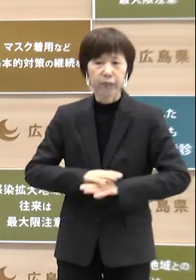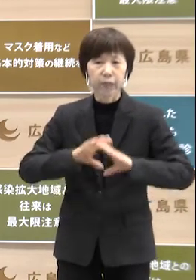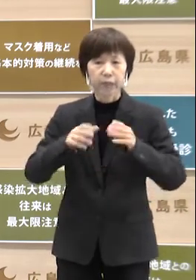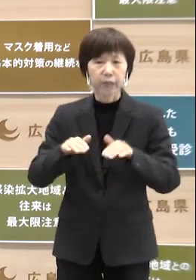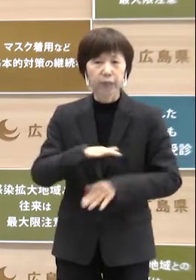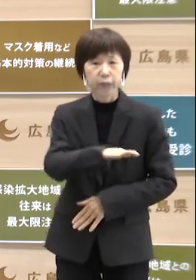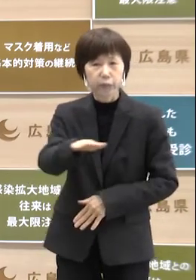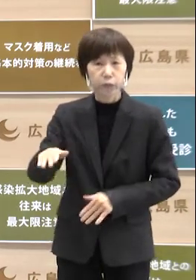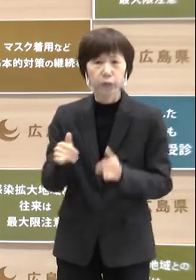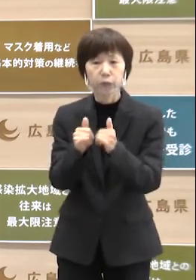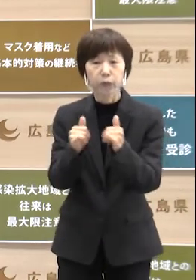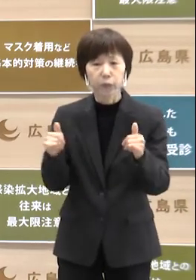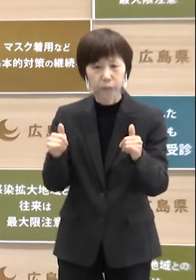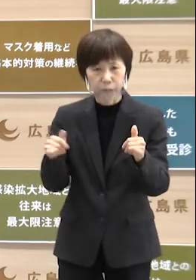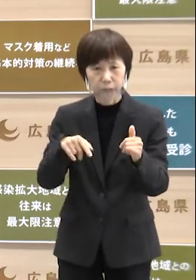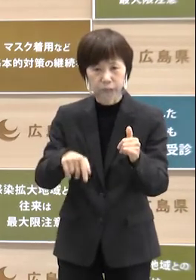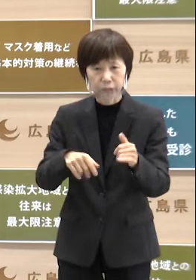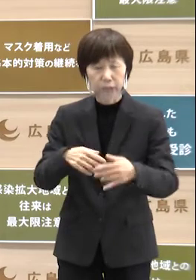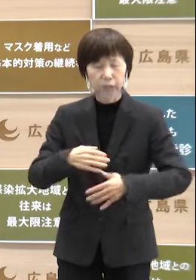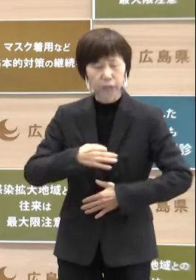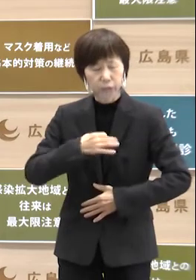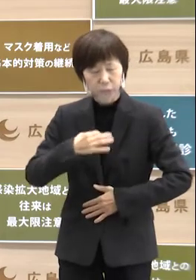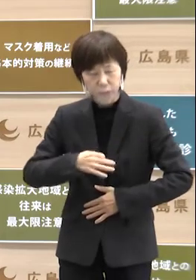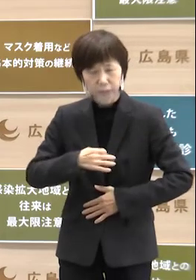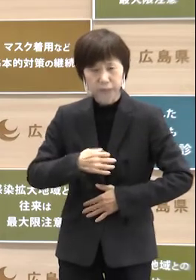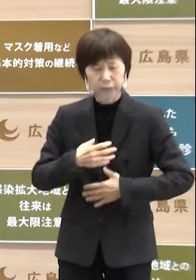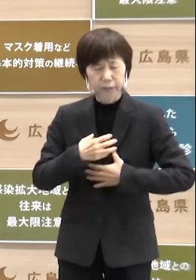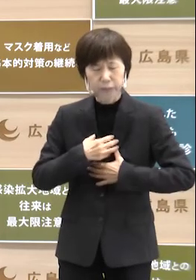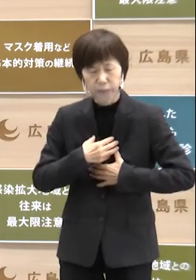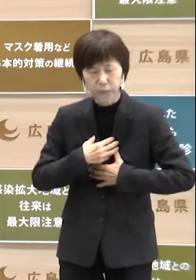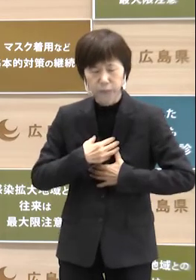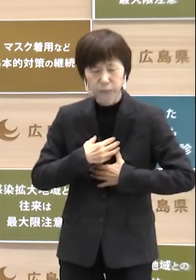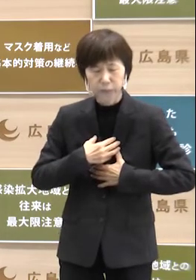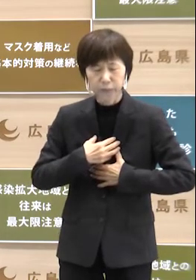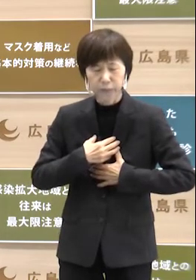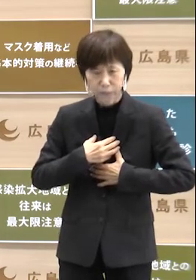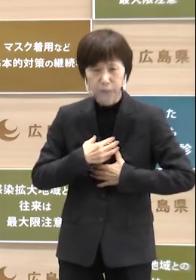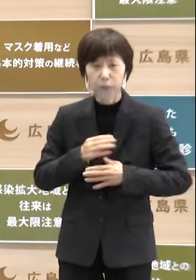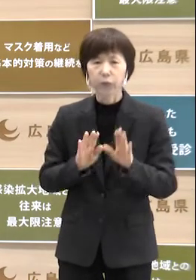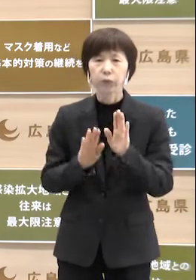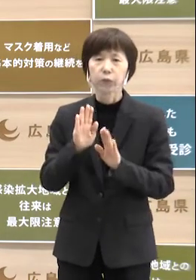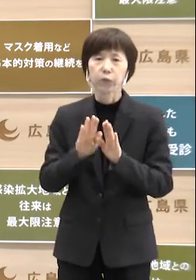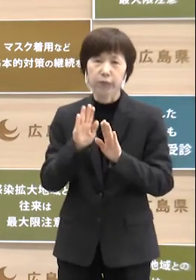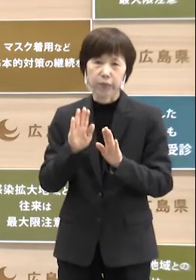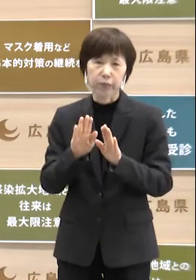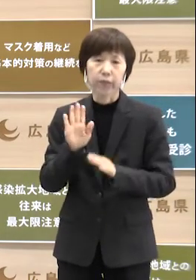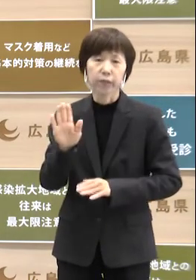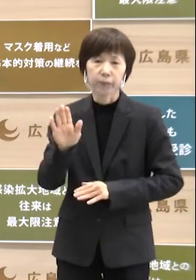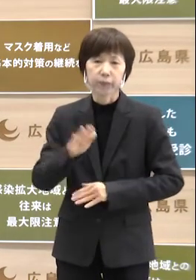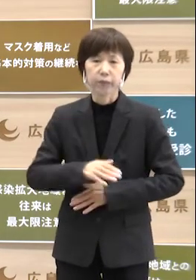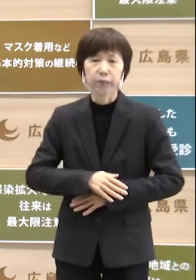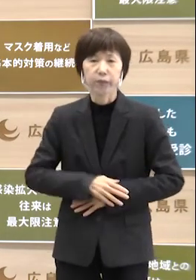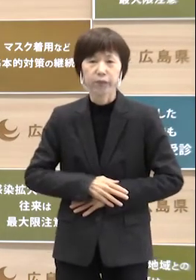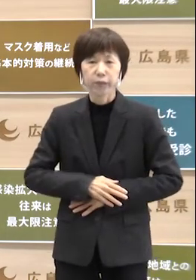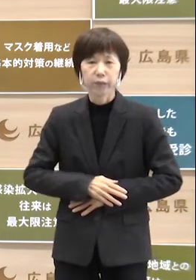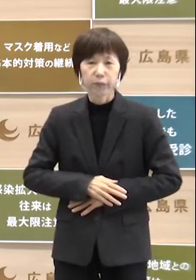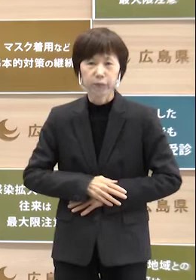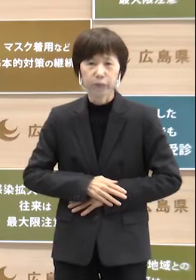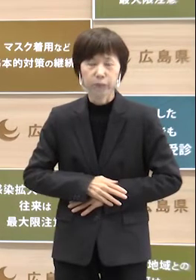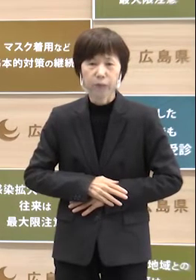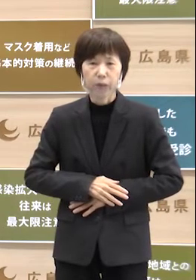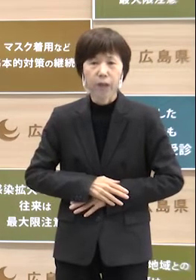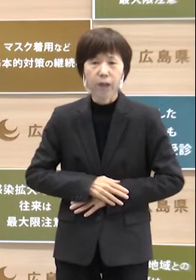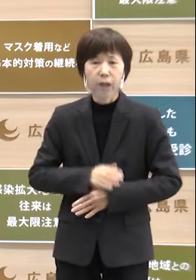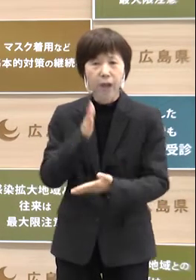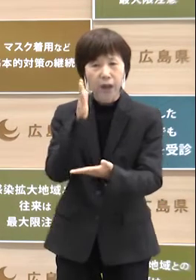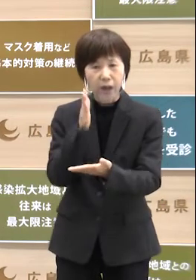にも大きな不安であるとか恐怖を引き起こしているというふうに思っています。そういう意味では核廃絶に向けて、か